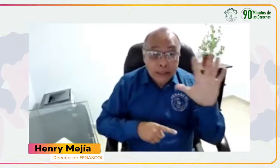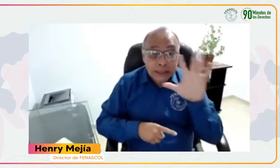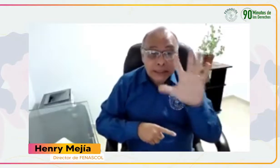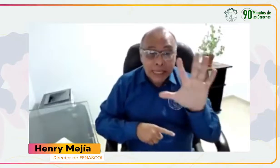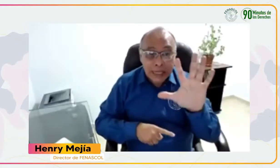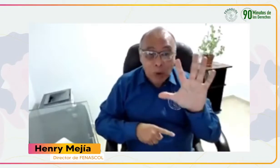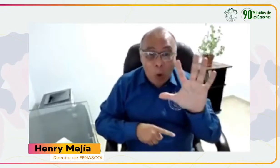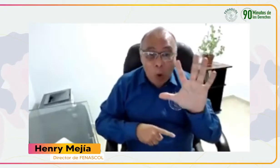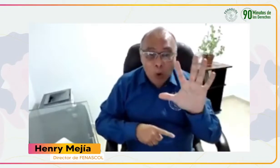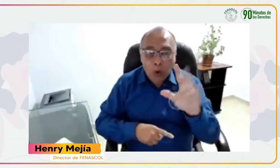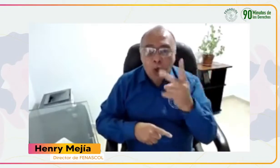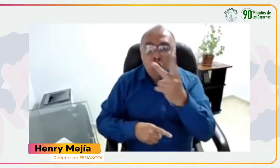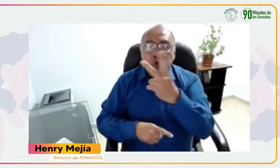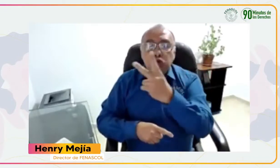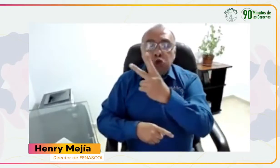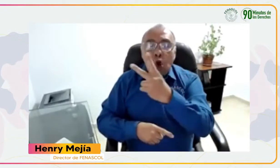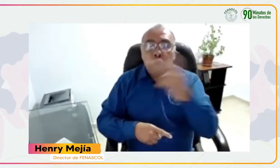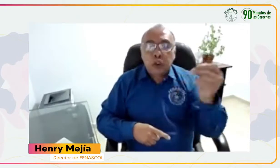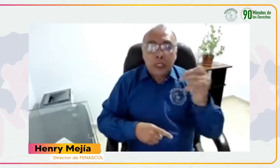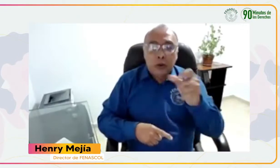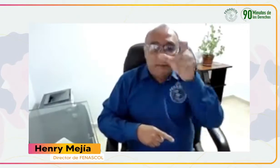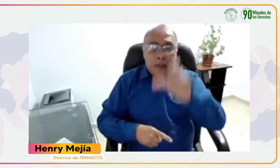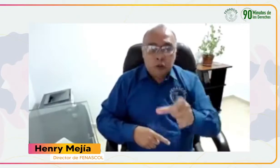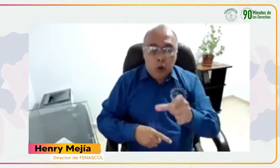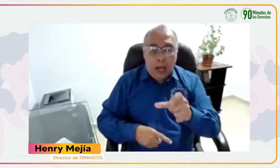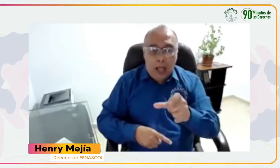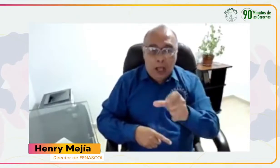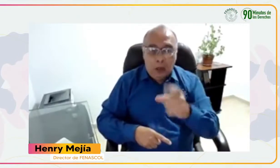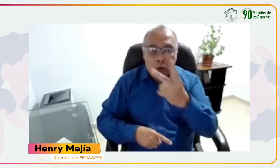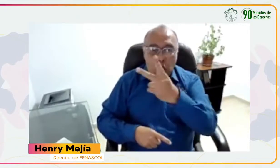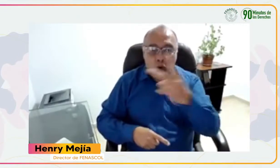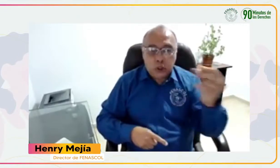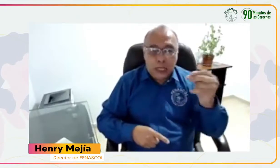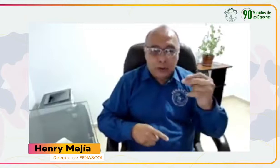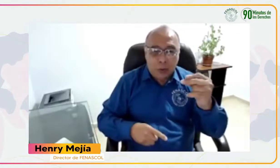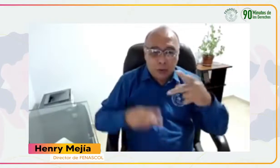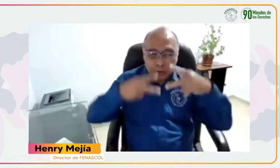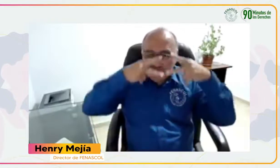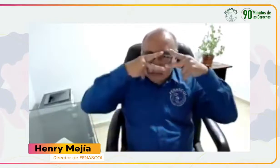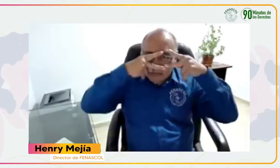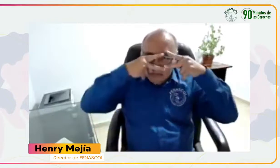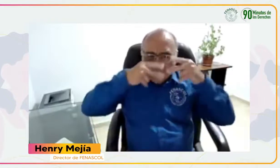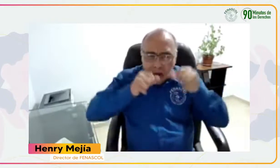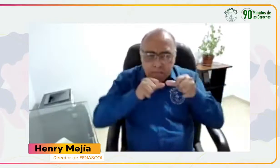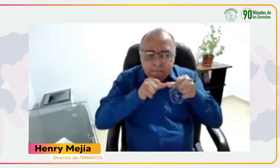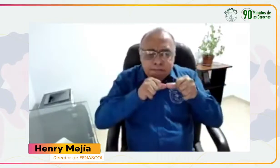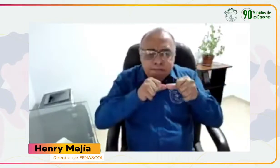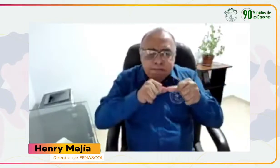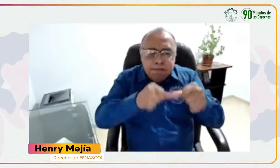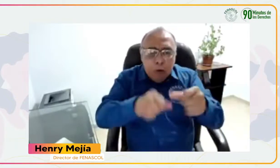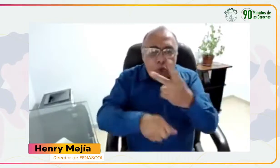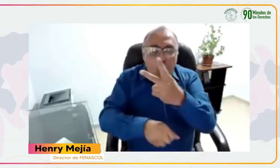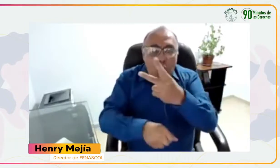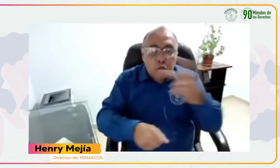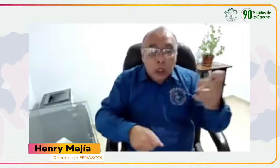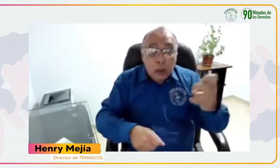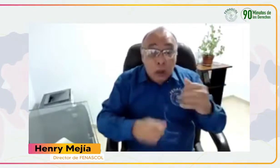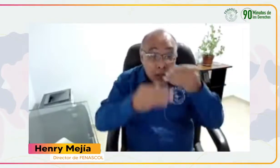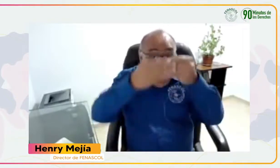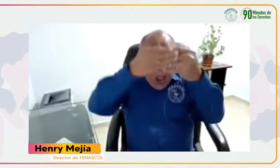cuando convocamos a estos 5 líderes, 200 personas estuvieron viendo y se